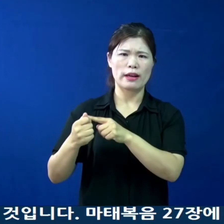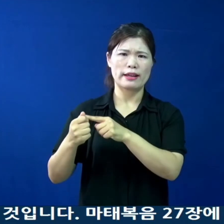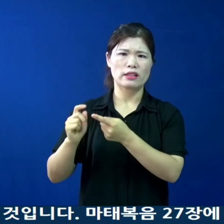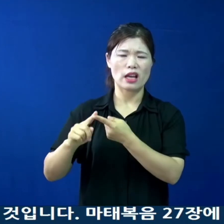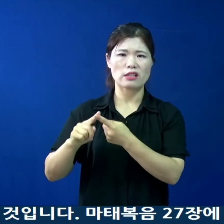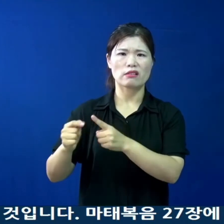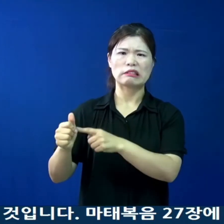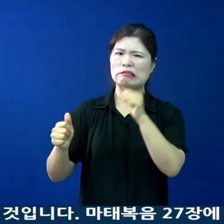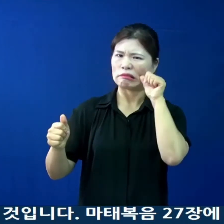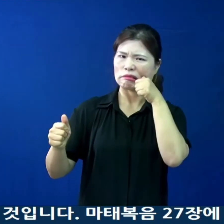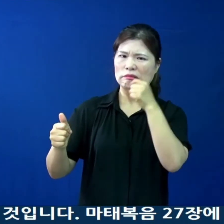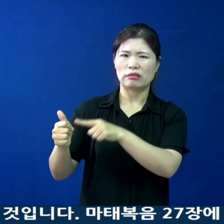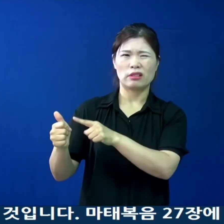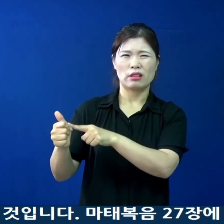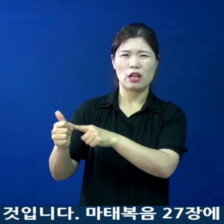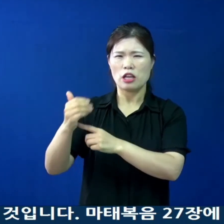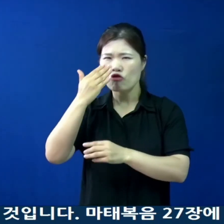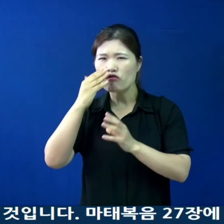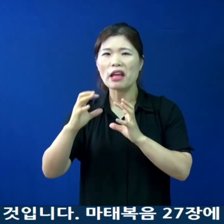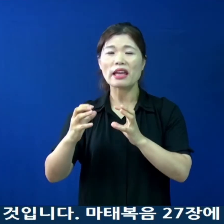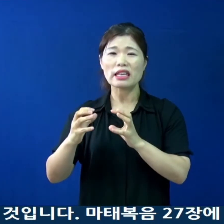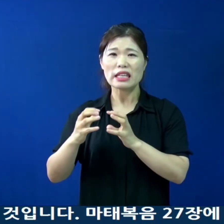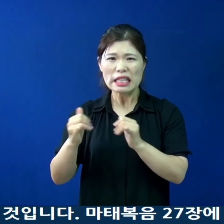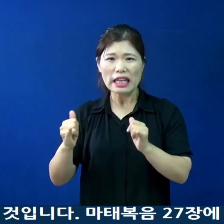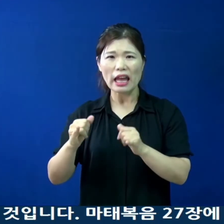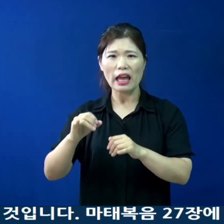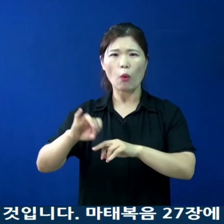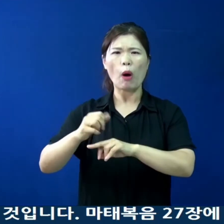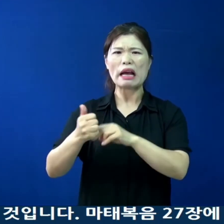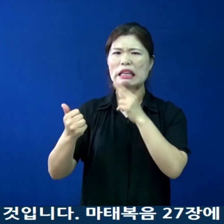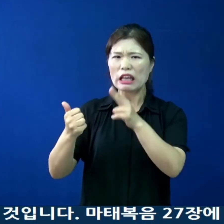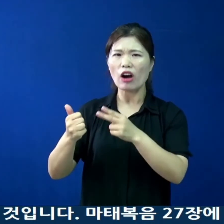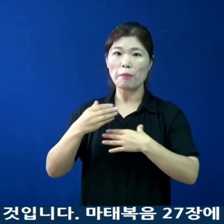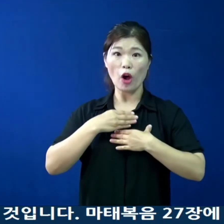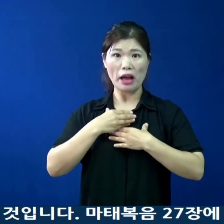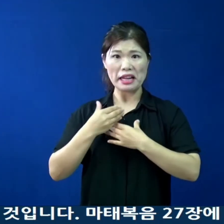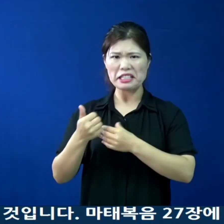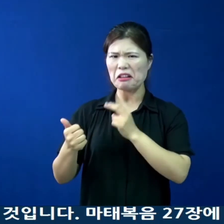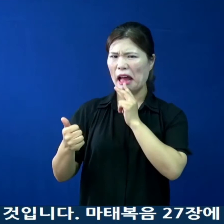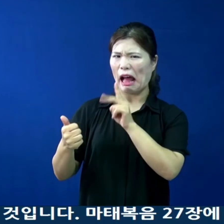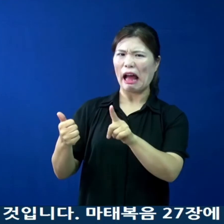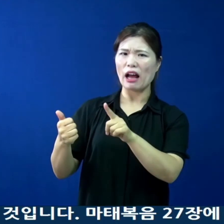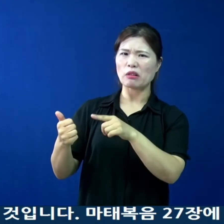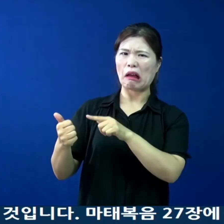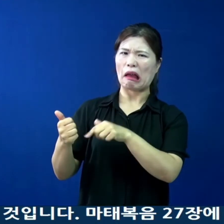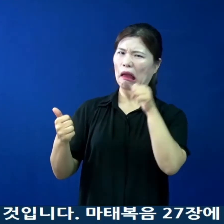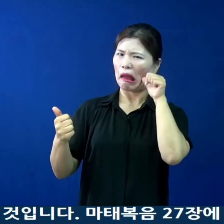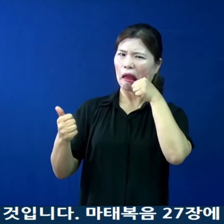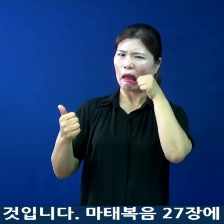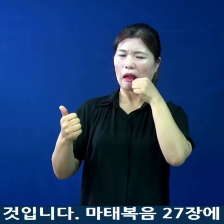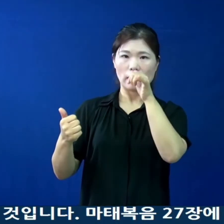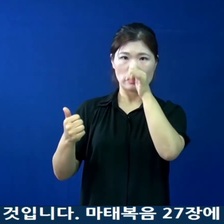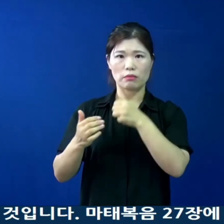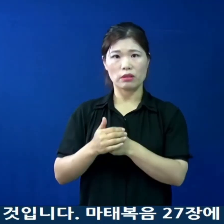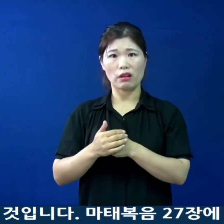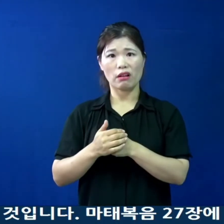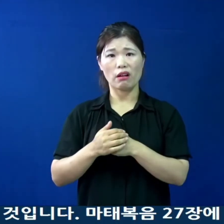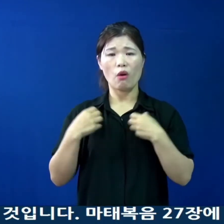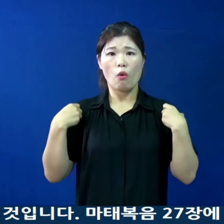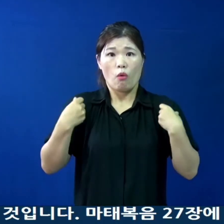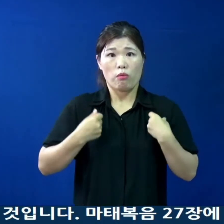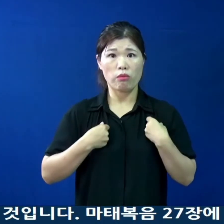유대인의 왕이여 평안할지어다 하며, 예수님이 입었던 홍포, 가시관,